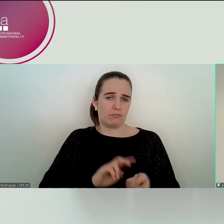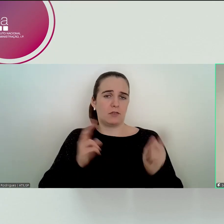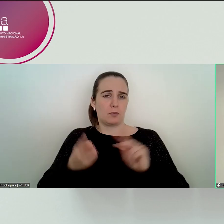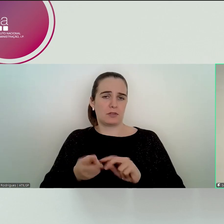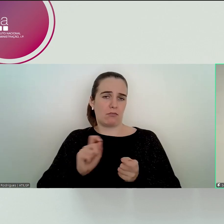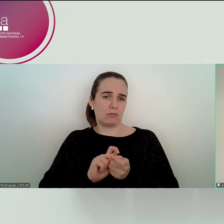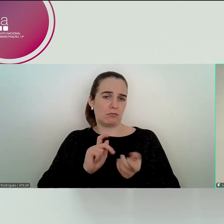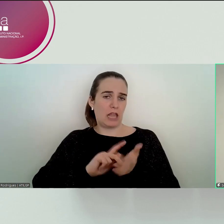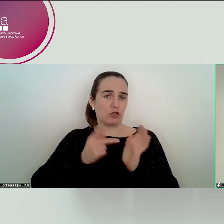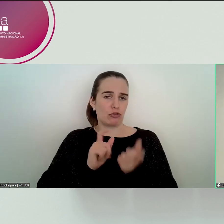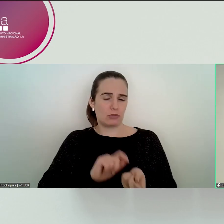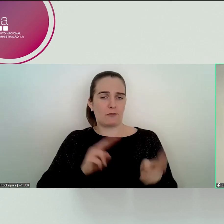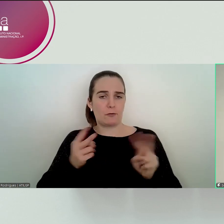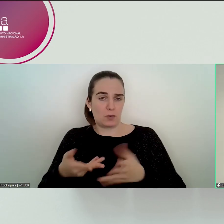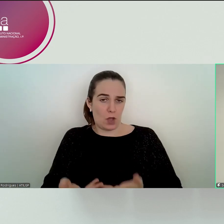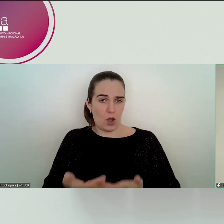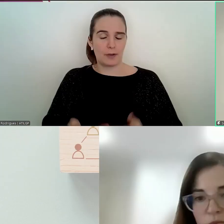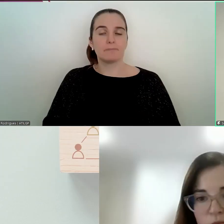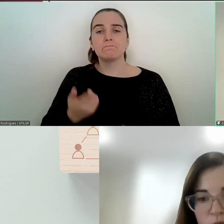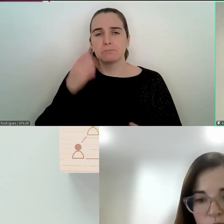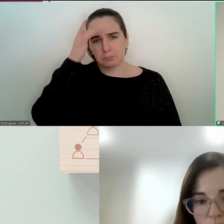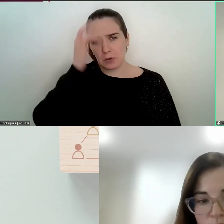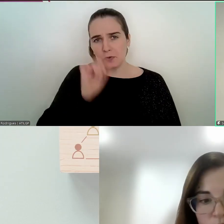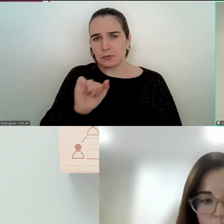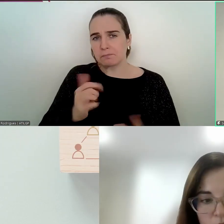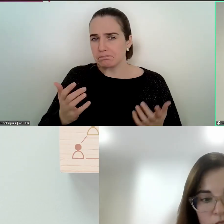assistir nestes tempos.